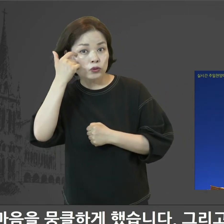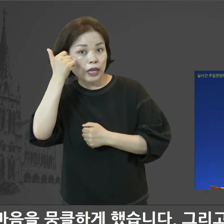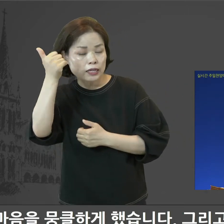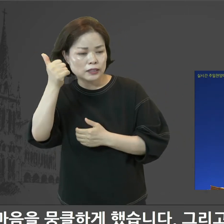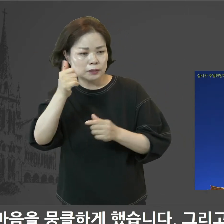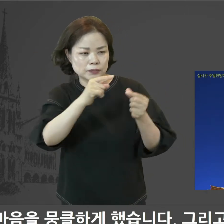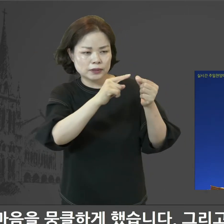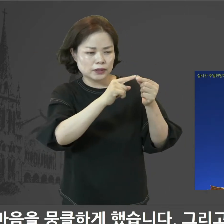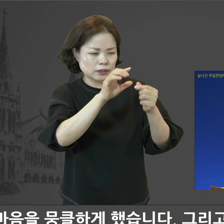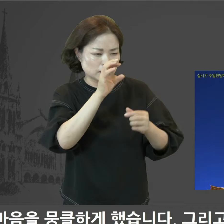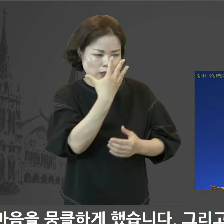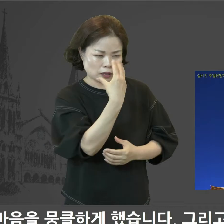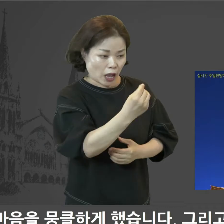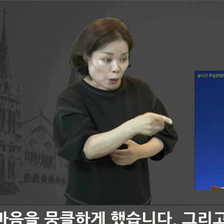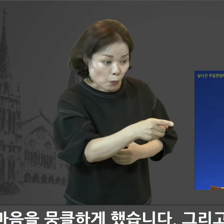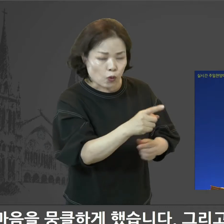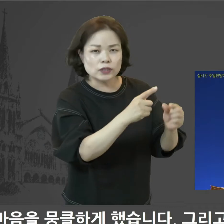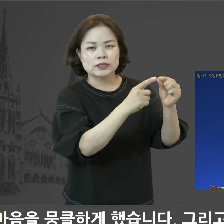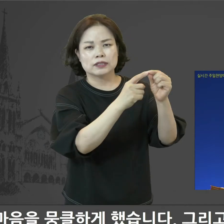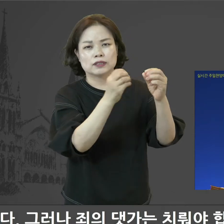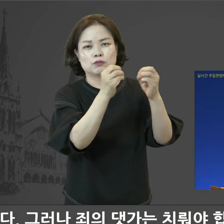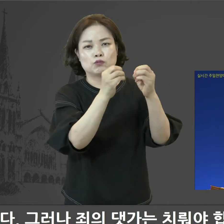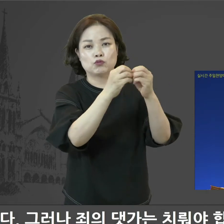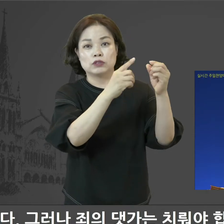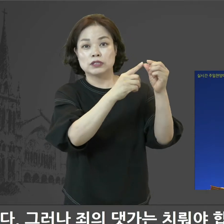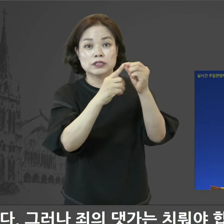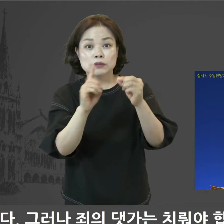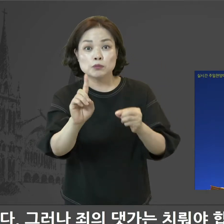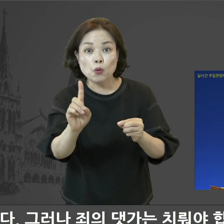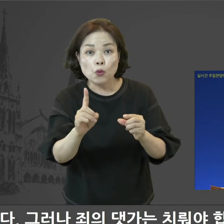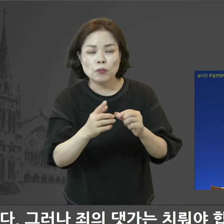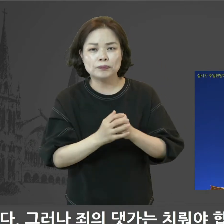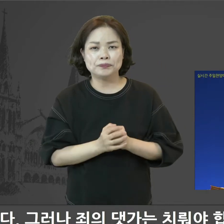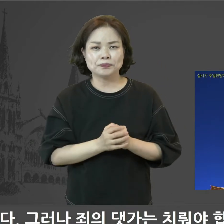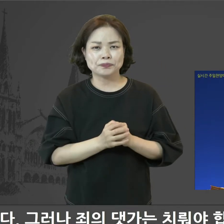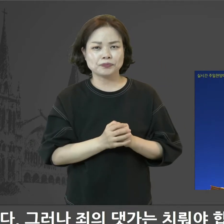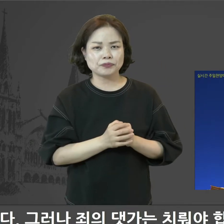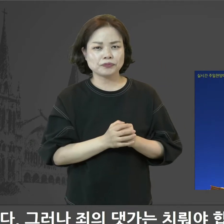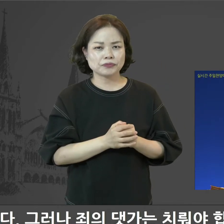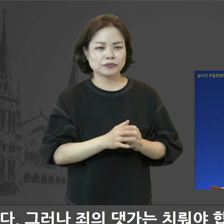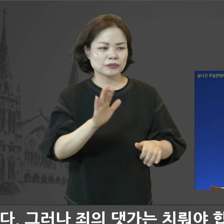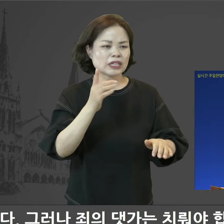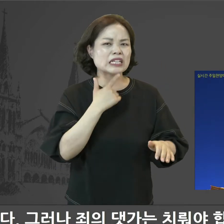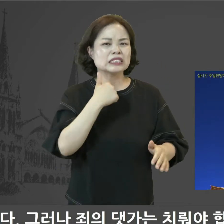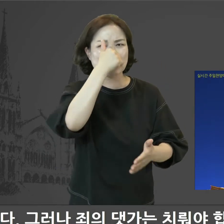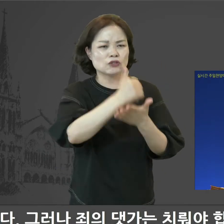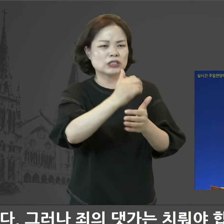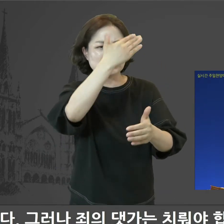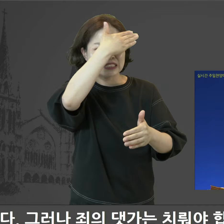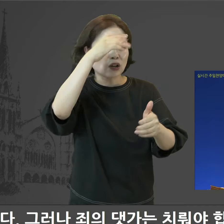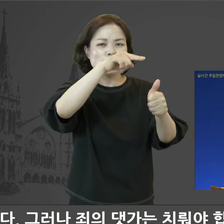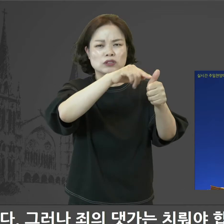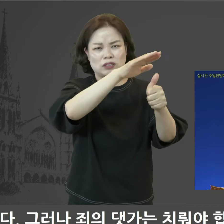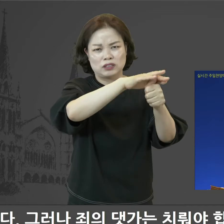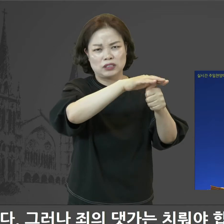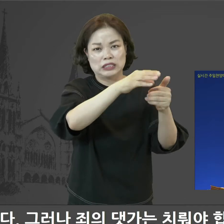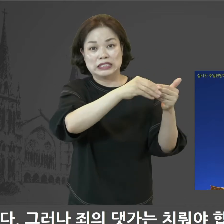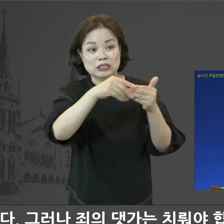하나의 문구가 있었습니다. 그 문구는 이러했습니다. 비행 청소년도 미래를 이끌어갈